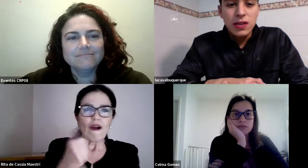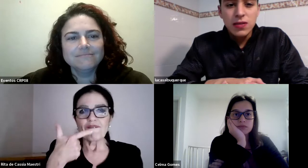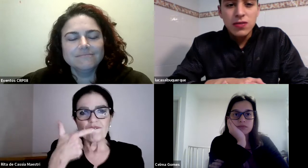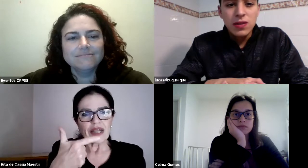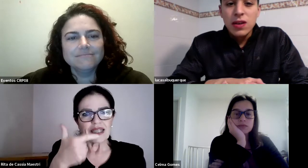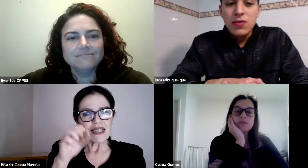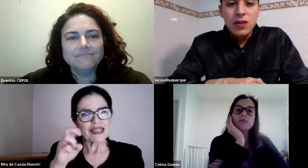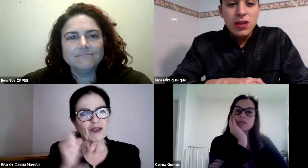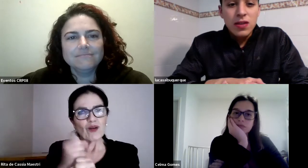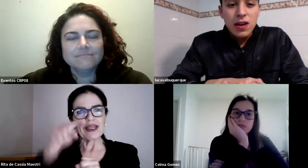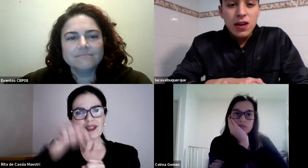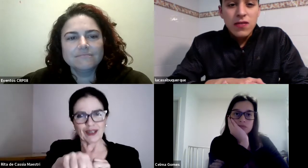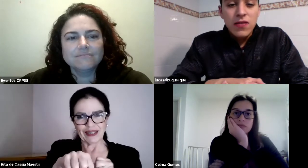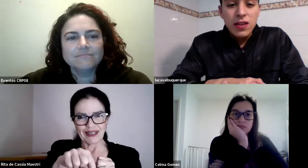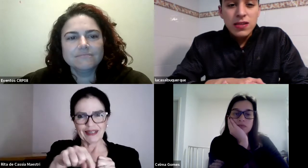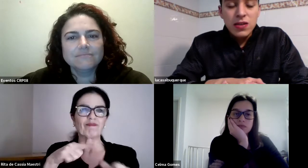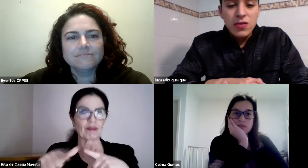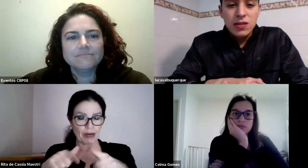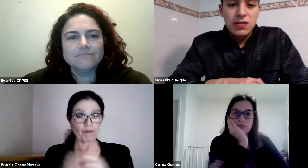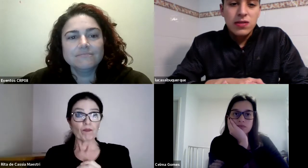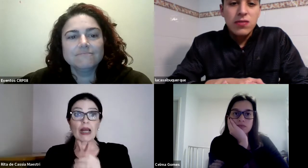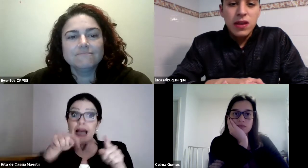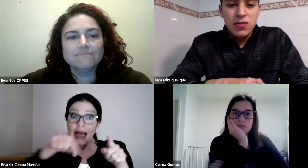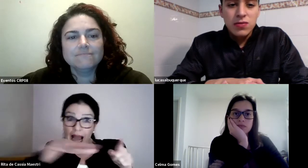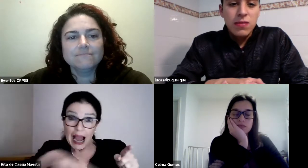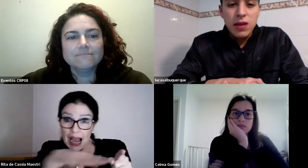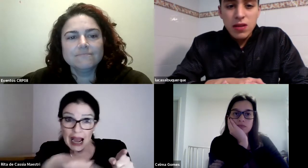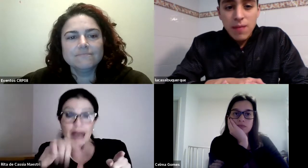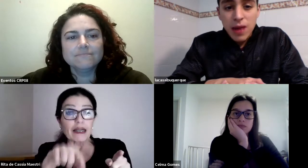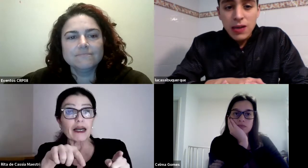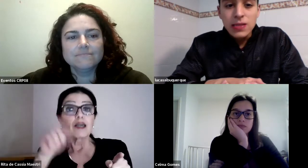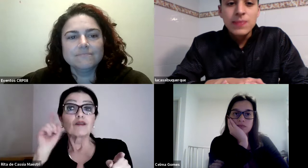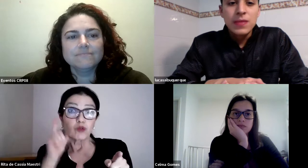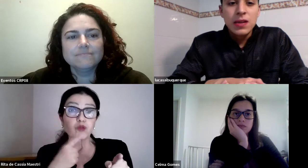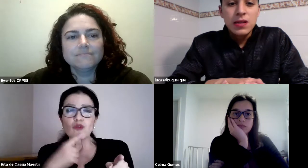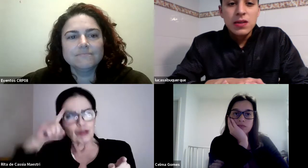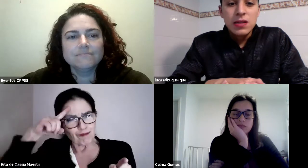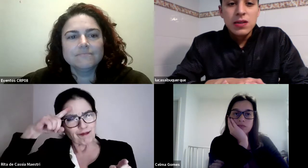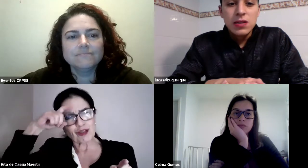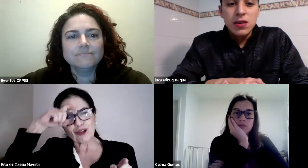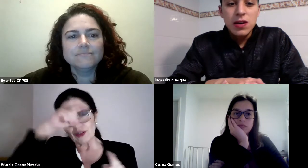coisa dentro. Durante 25 anos eu atuei juntamente na Paz,